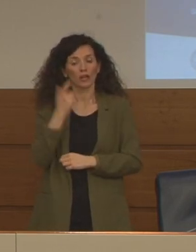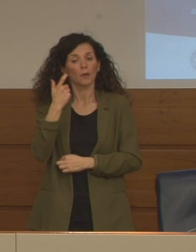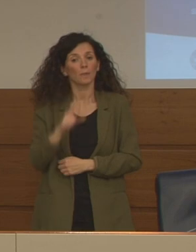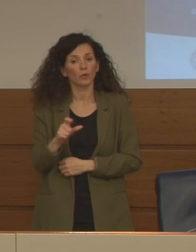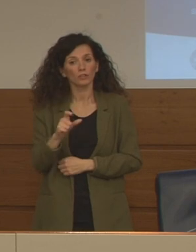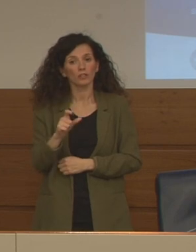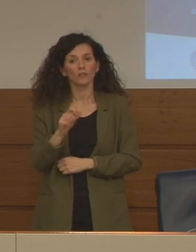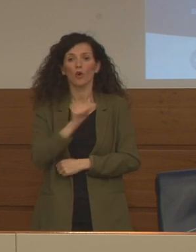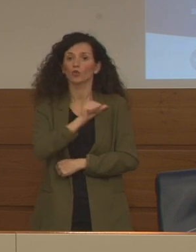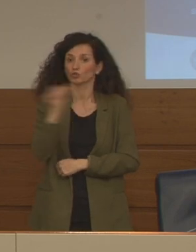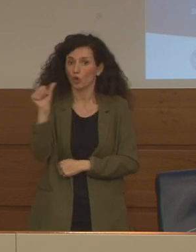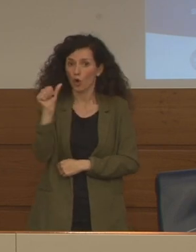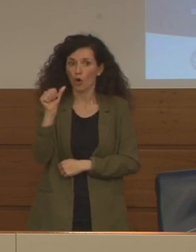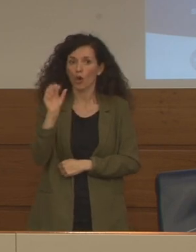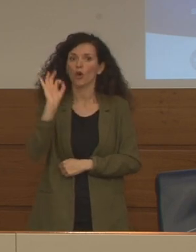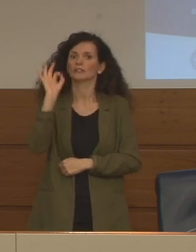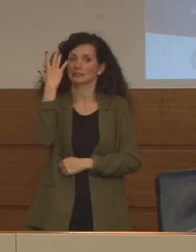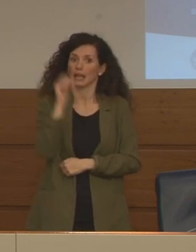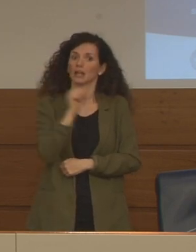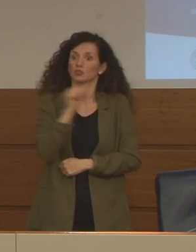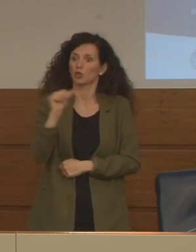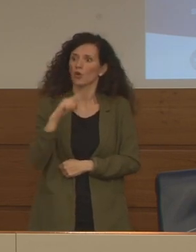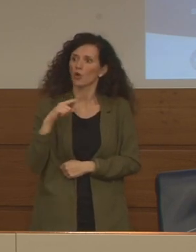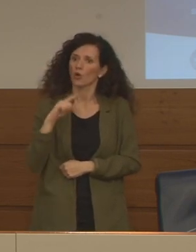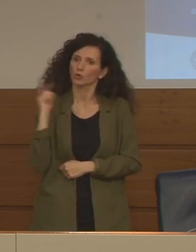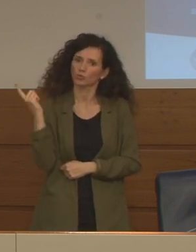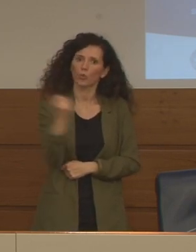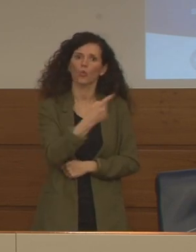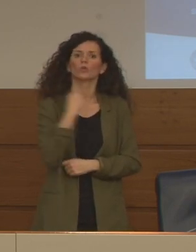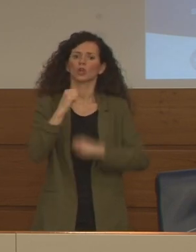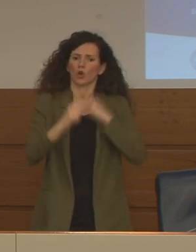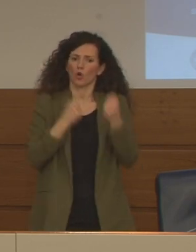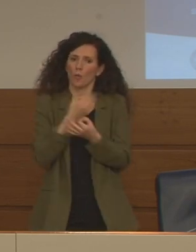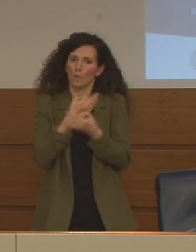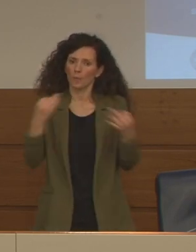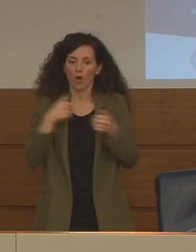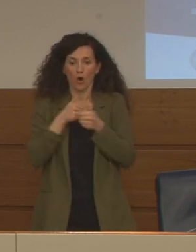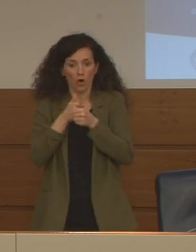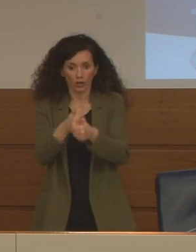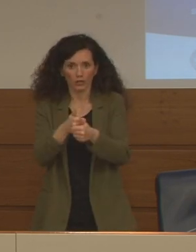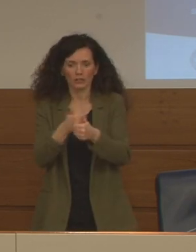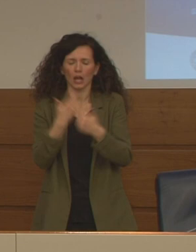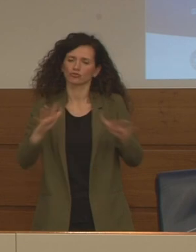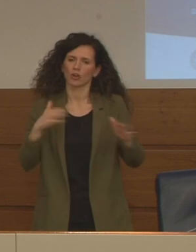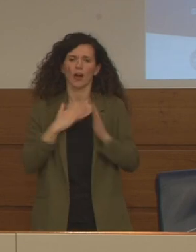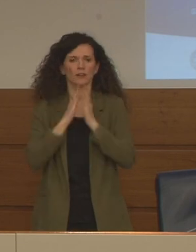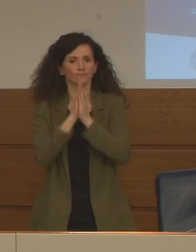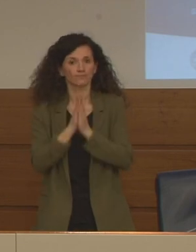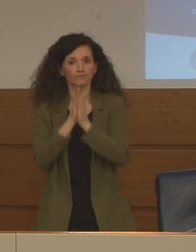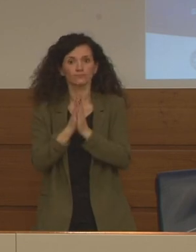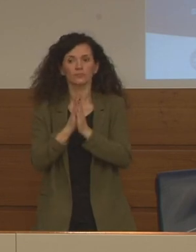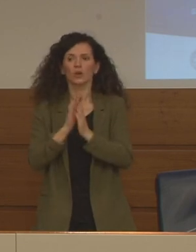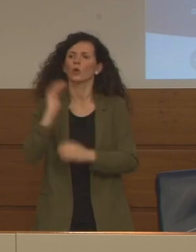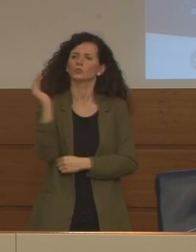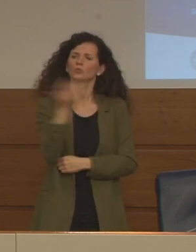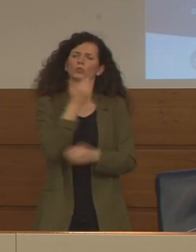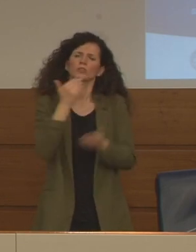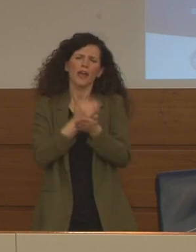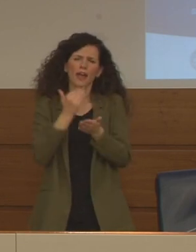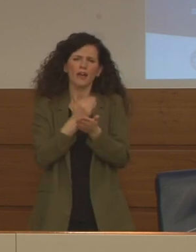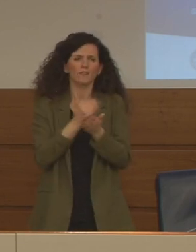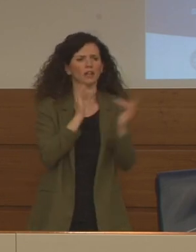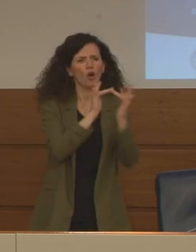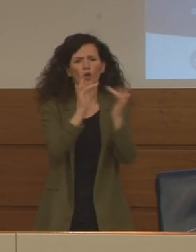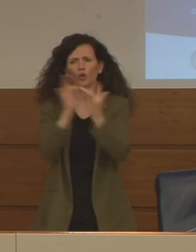ribadisco se tutti ci comportiamo in un determinato modo come raccomandato se tutti evitiamo contatti stretti e